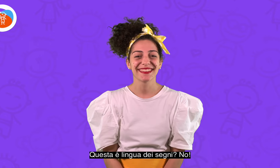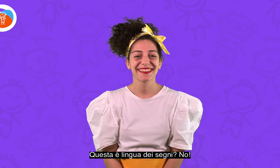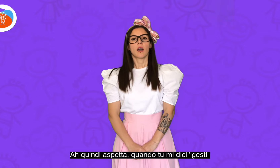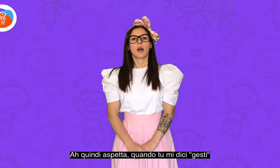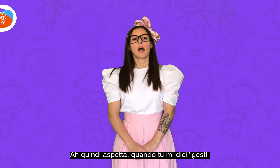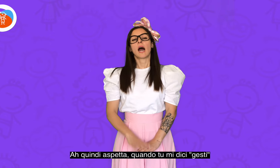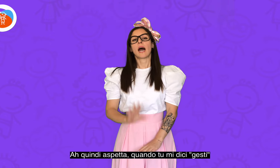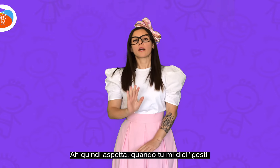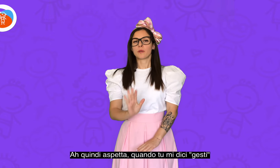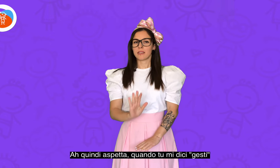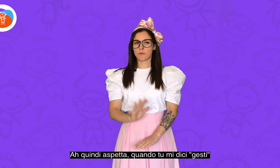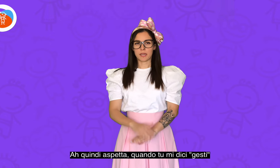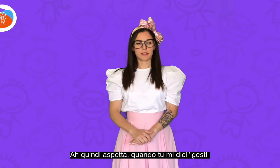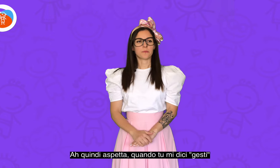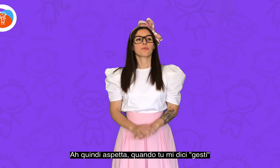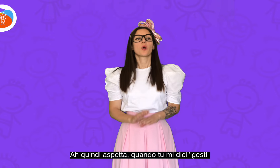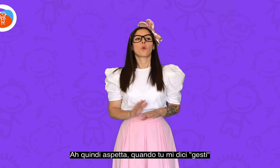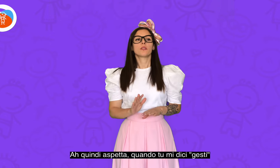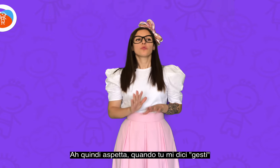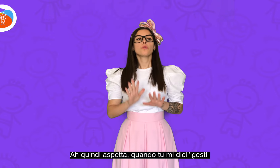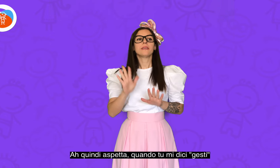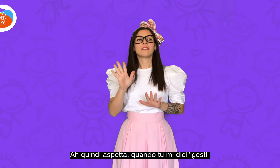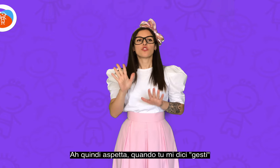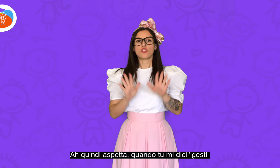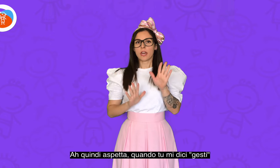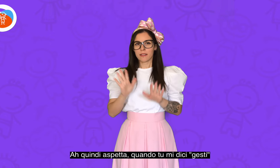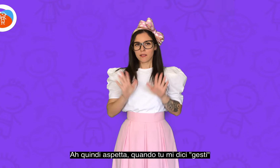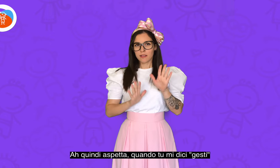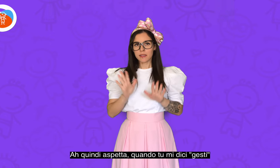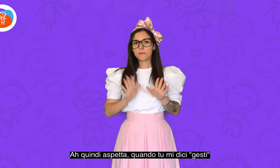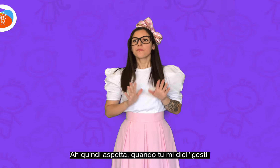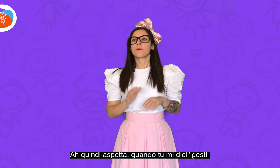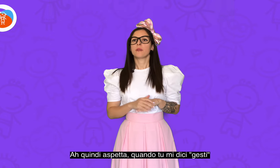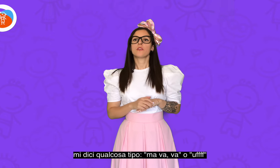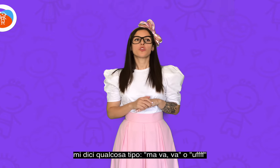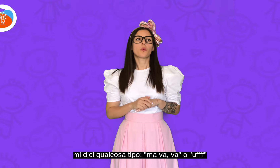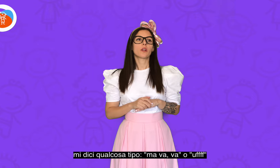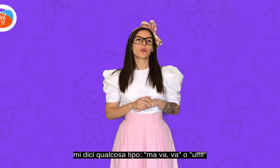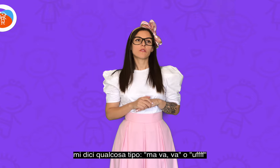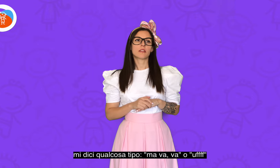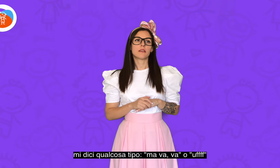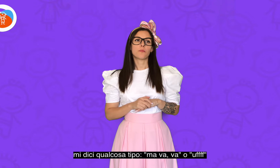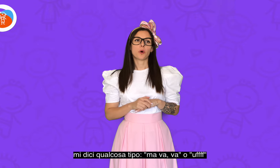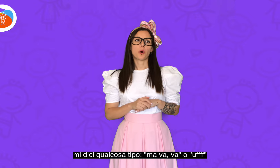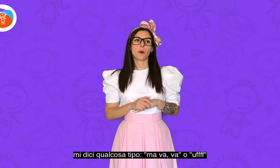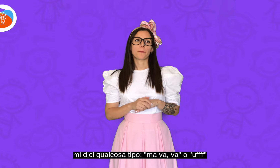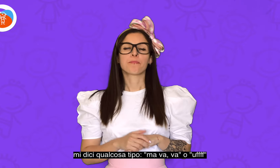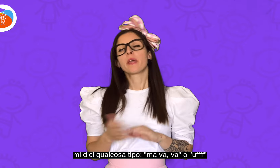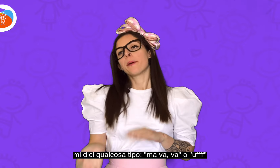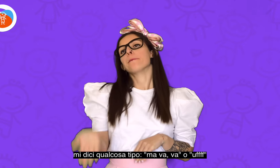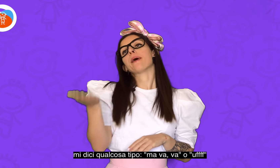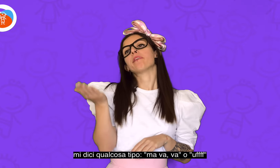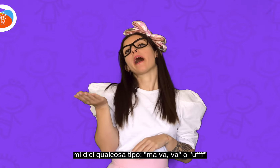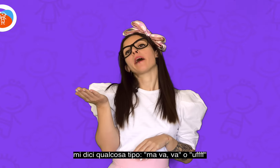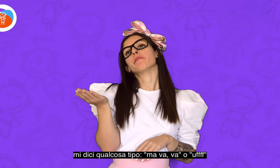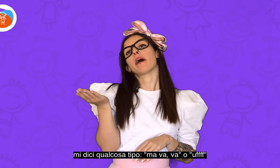Ah, quindi aspetta! Quando tu mi dici gesti mi dici qualcosa tipo Ma va, va!